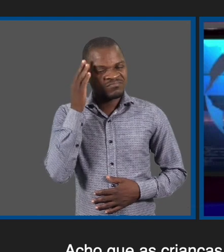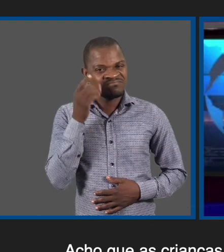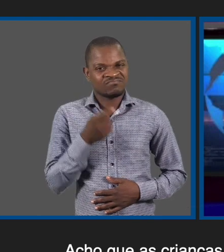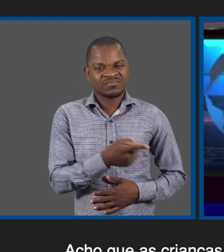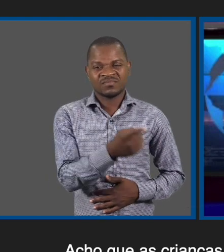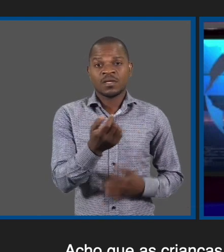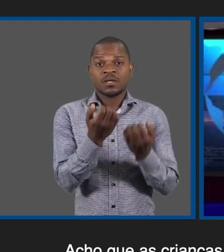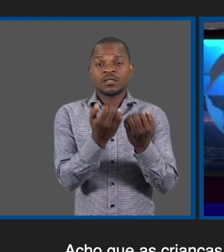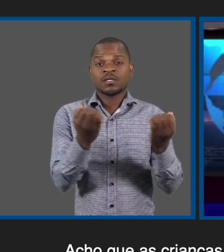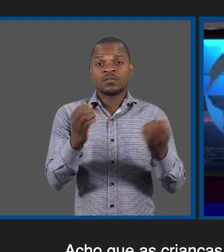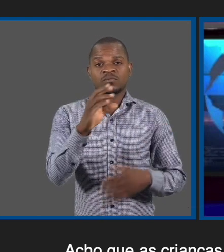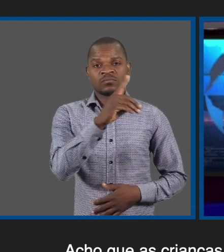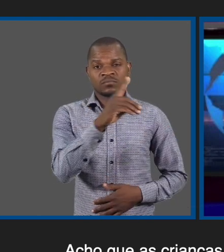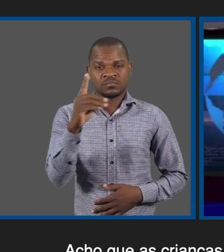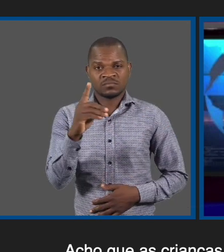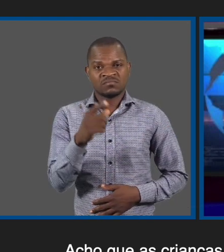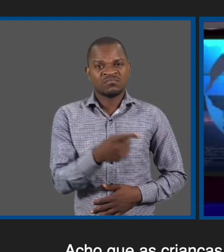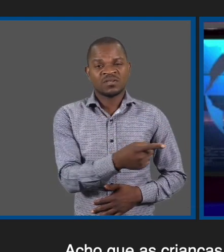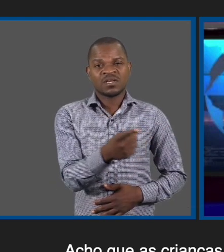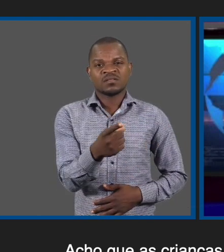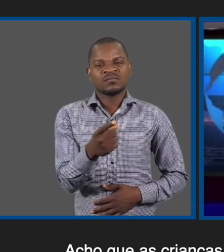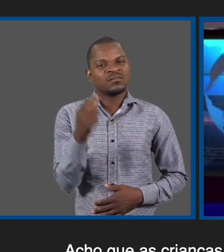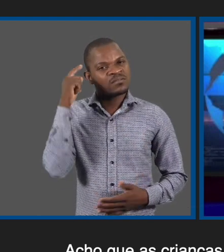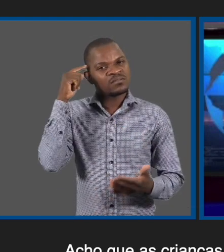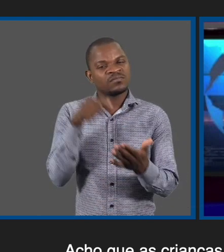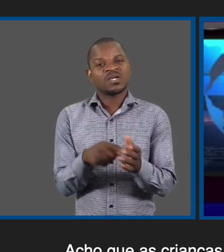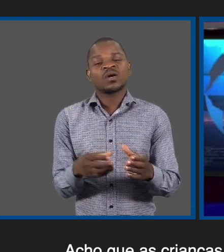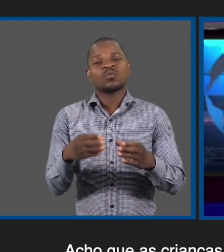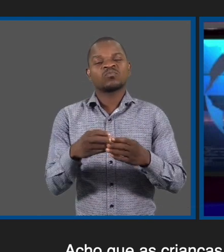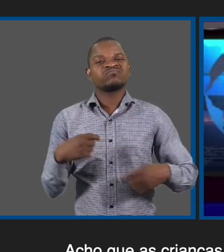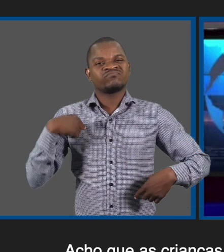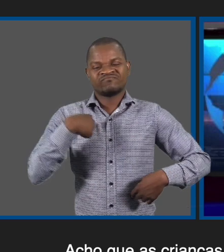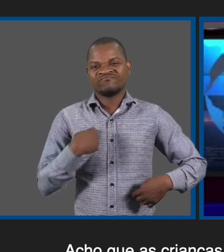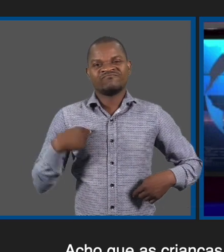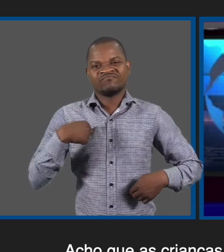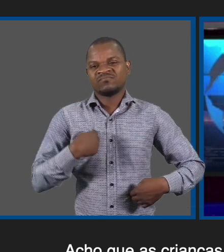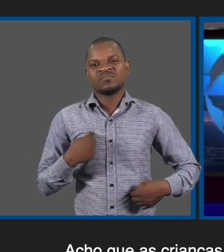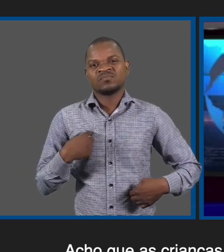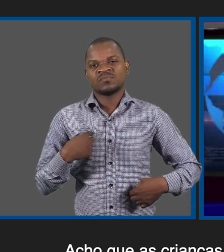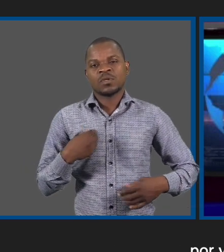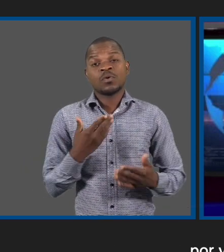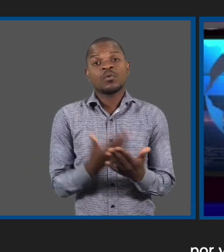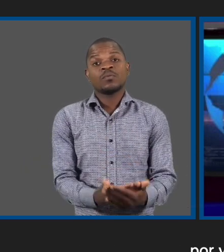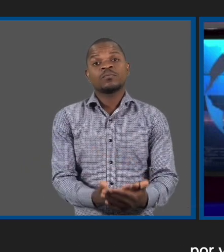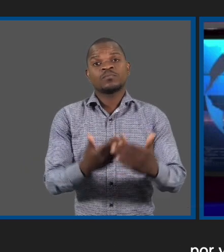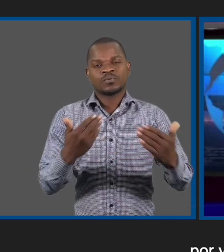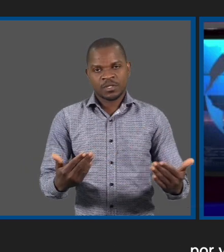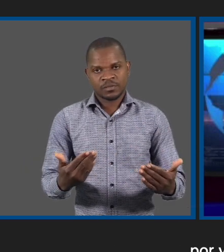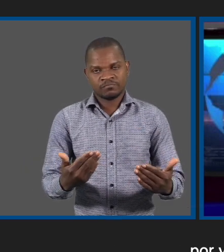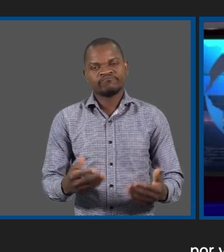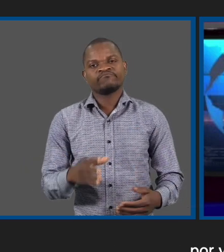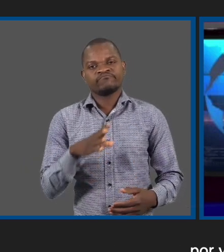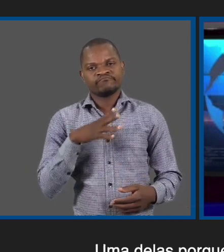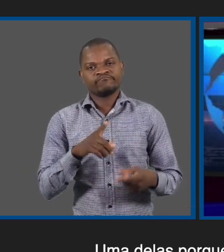Acho que as crianças em deficiência consideram ser um dos grupos mais vulneráveis na nossa população, por